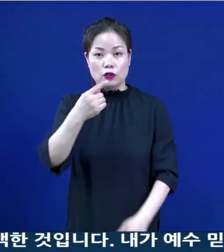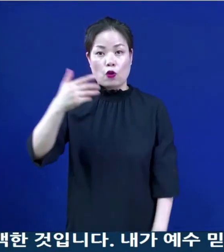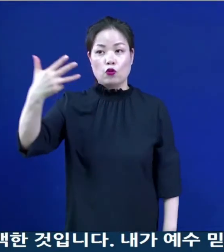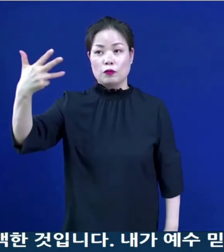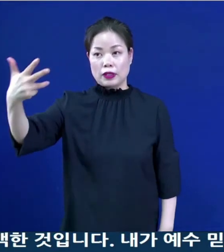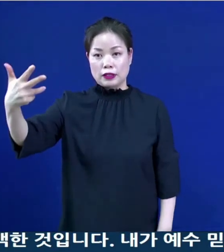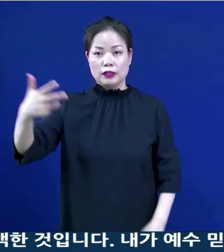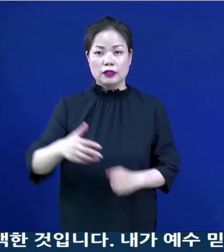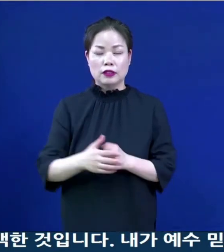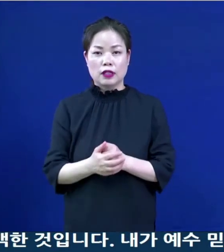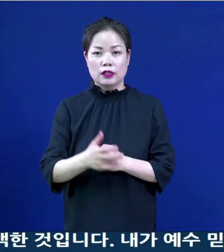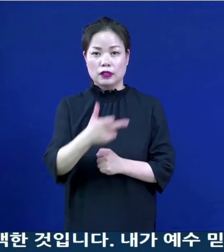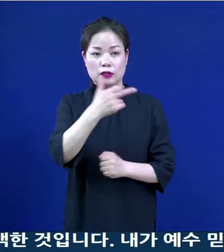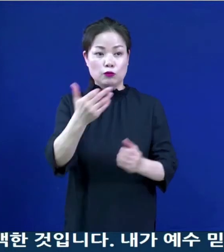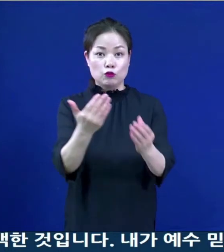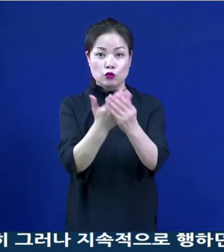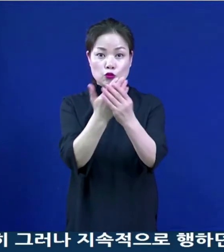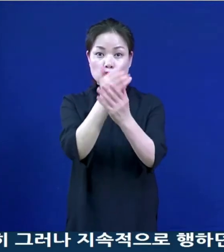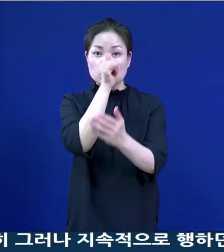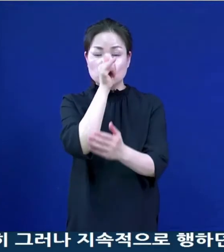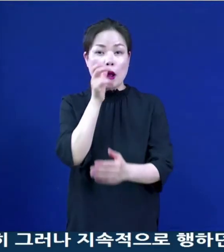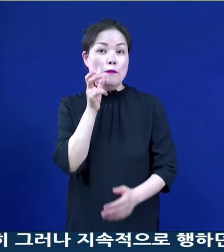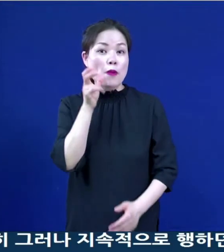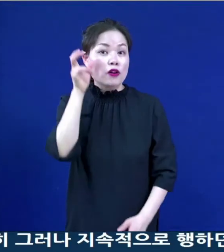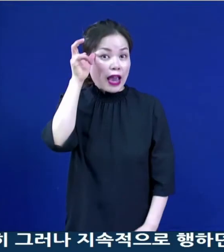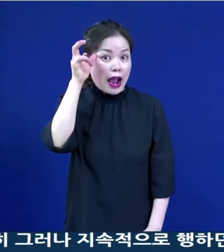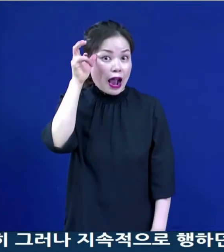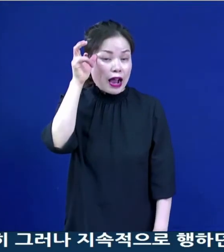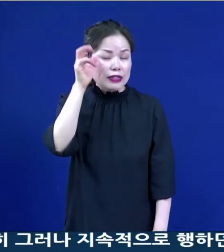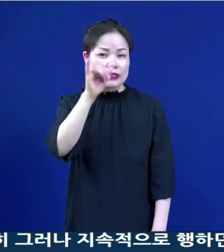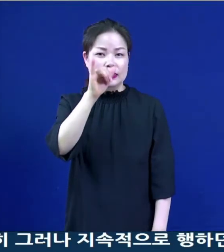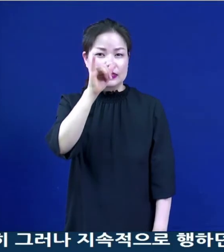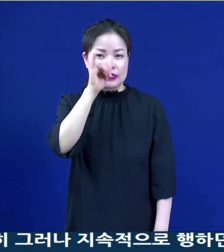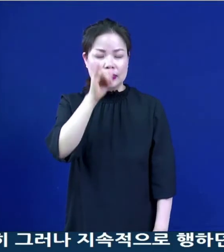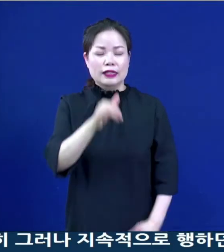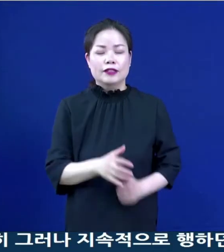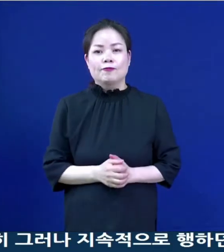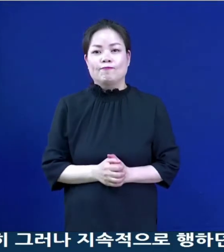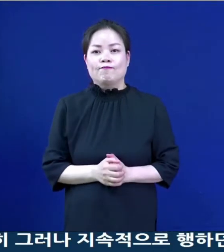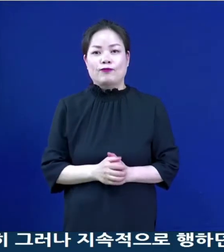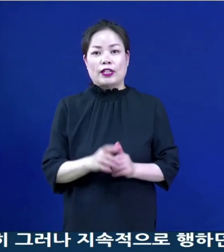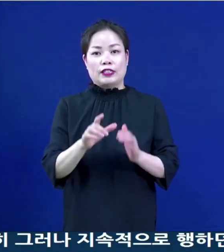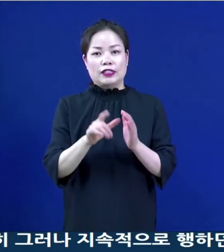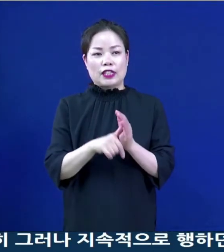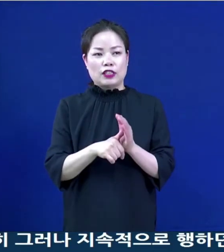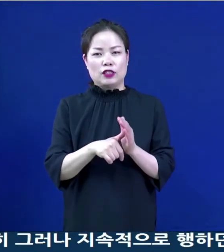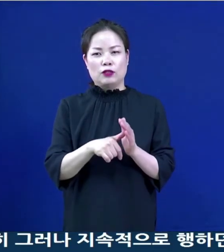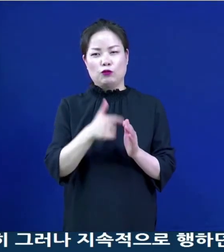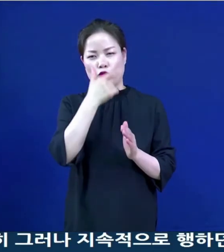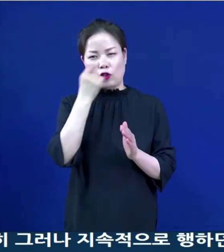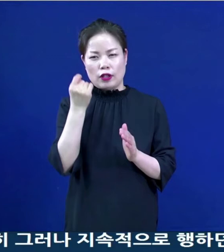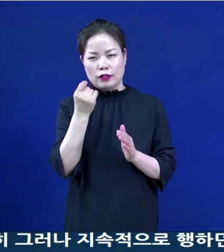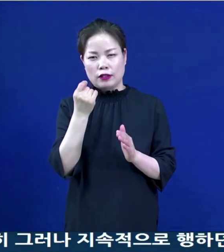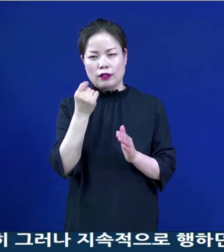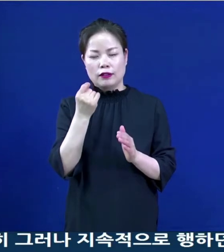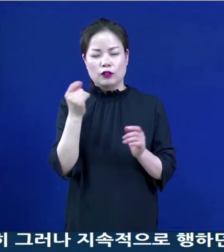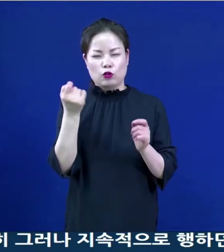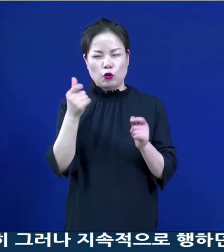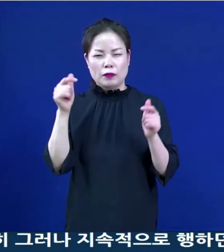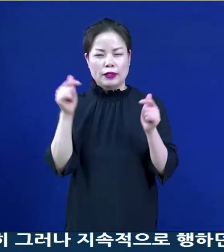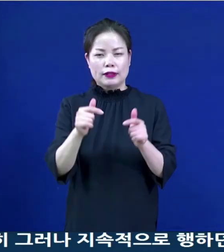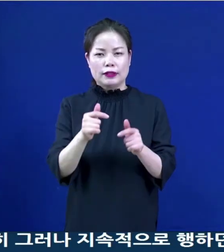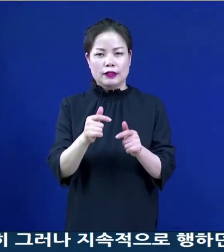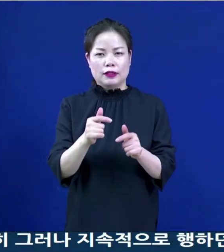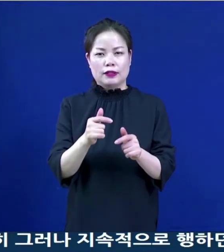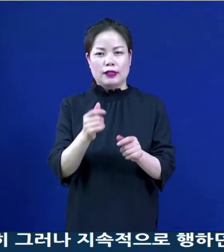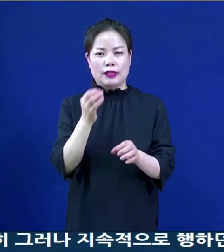1907년 평양에 대봉운동이 있었습니다. 오늘 좀 그 얘기를 길게 다룰까 했는데 시간을 압축해야 되기 때문에 그냥